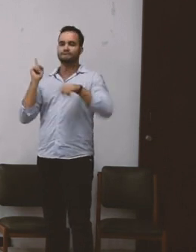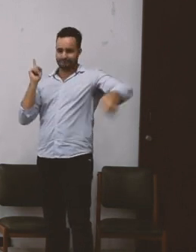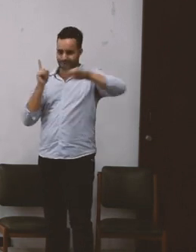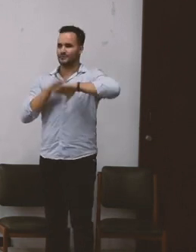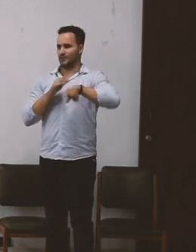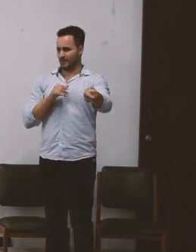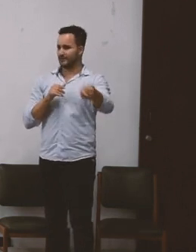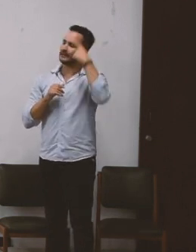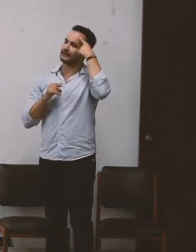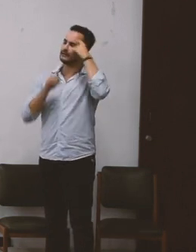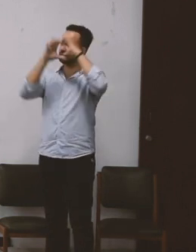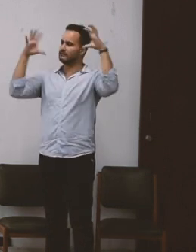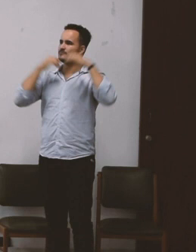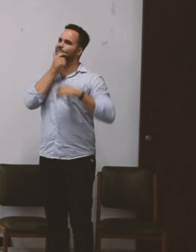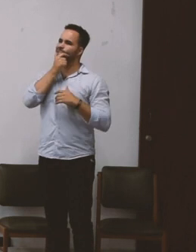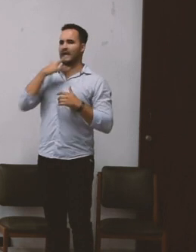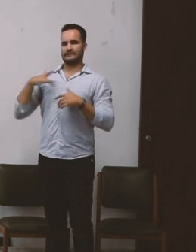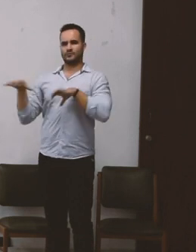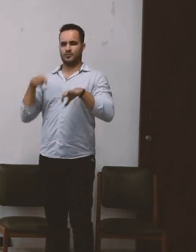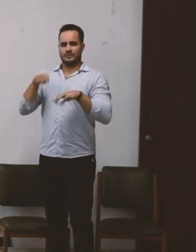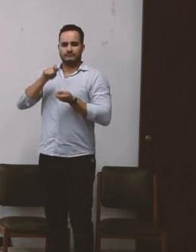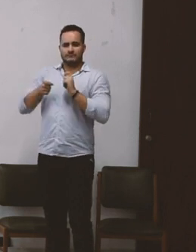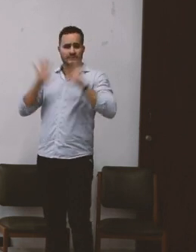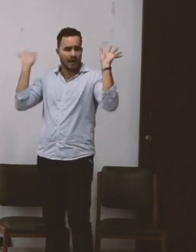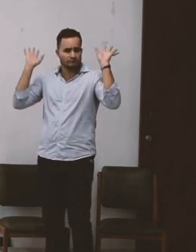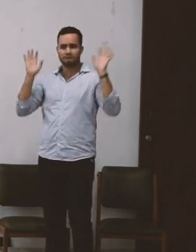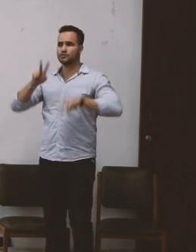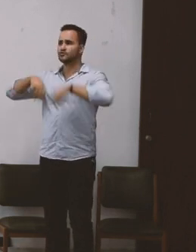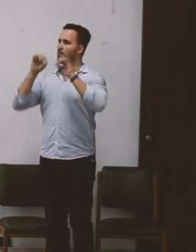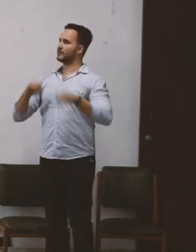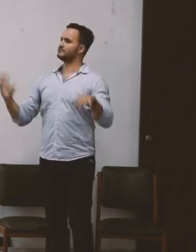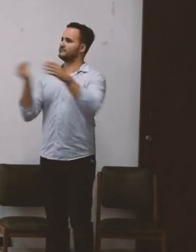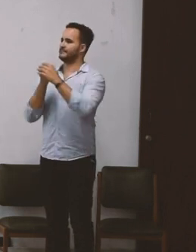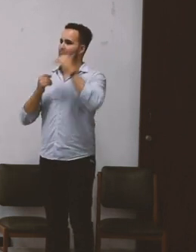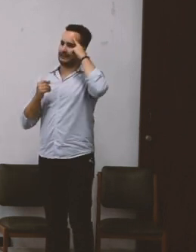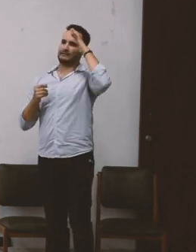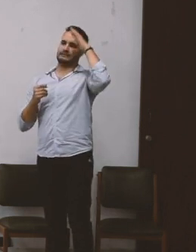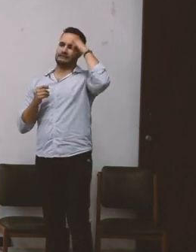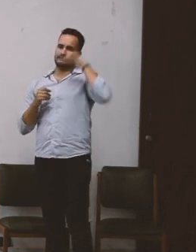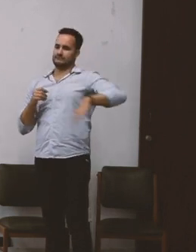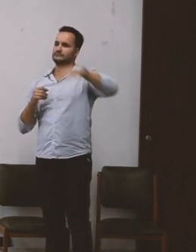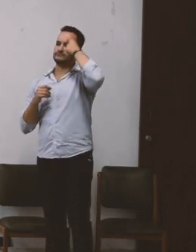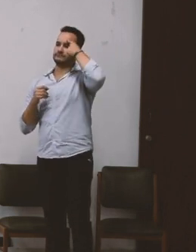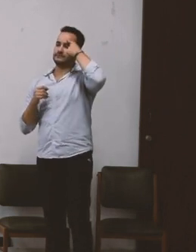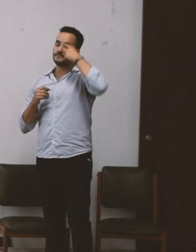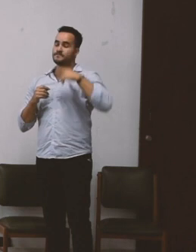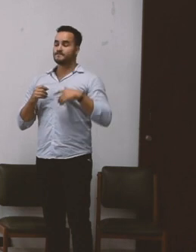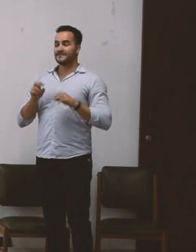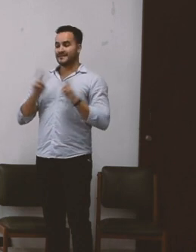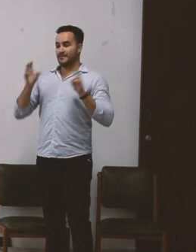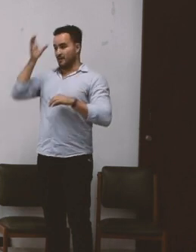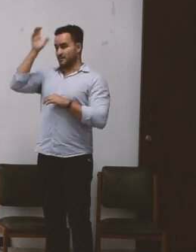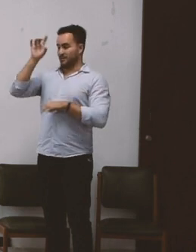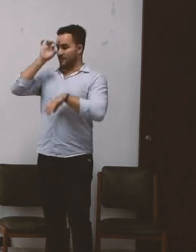de que será suficiente con un cambio actitudinal afirmativo para lograr una sociedad inclusiva. El capacitismo excede el hecho